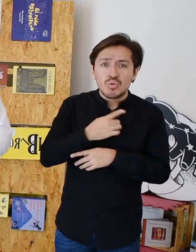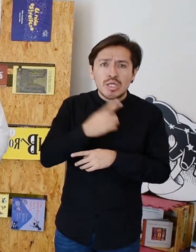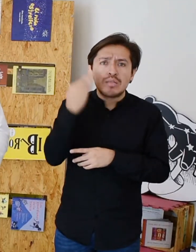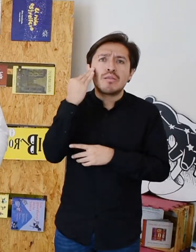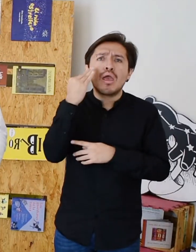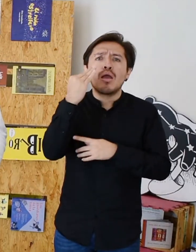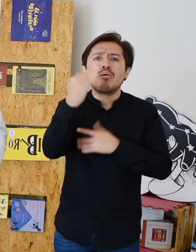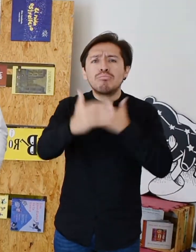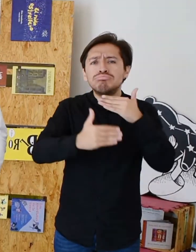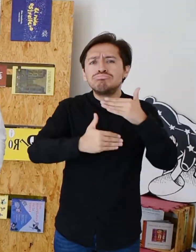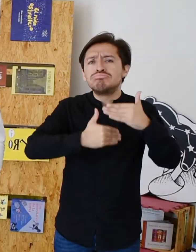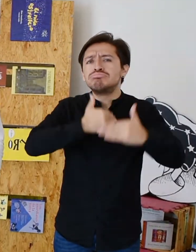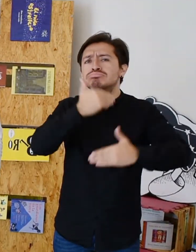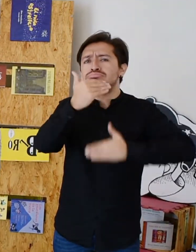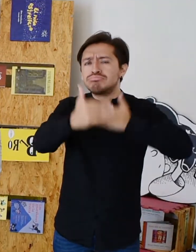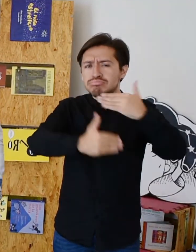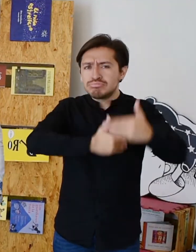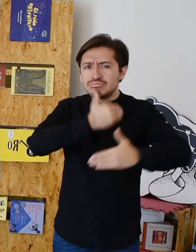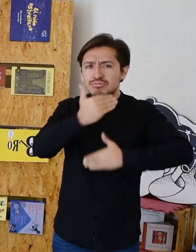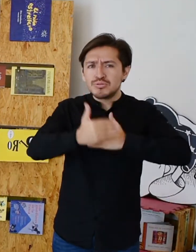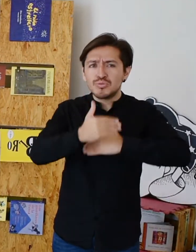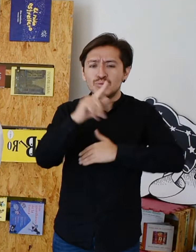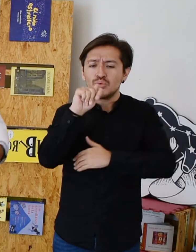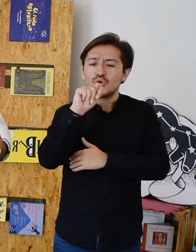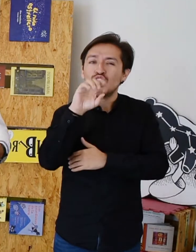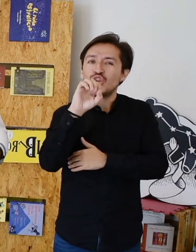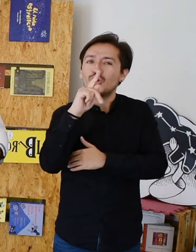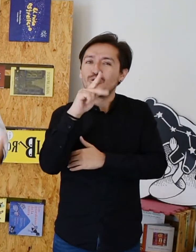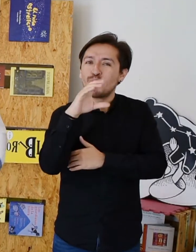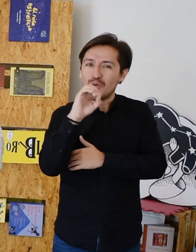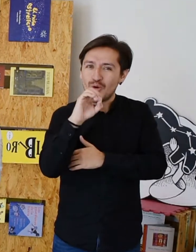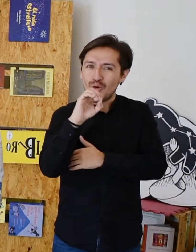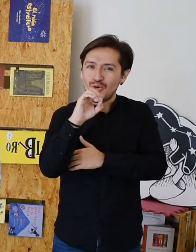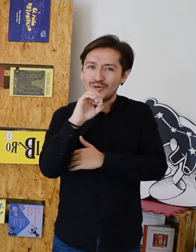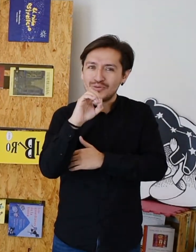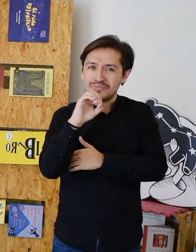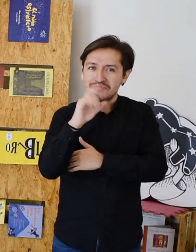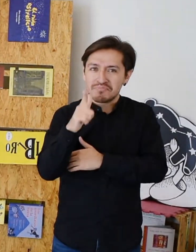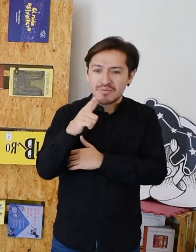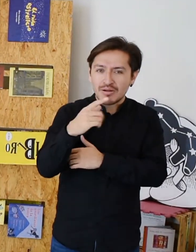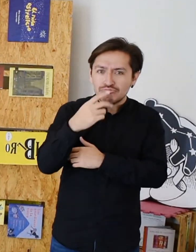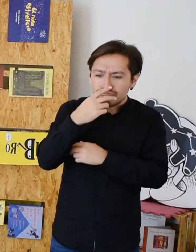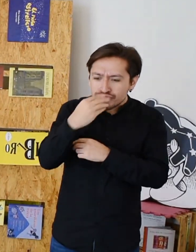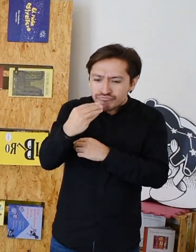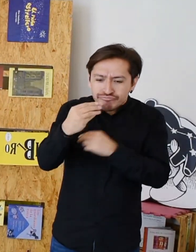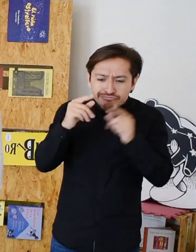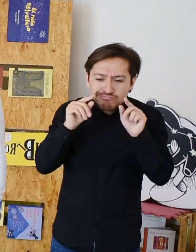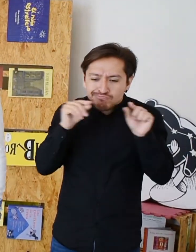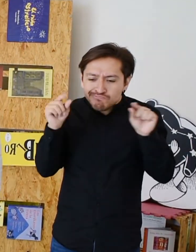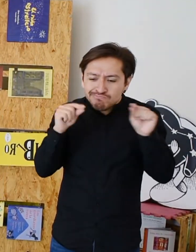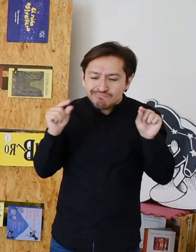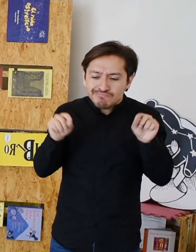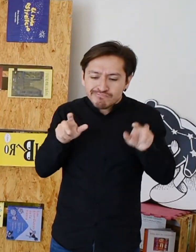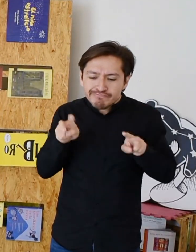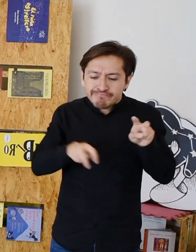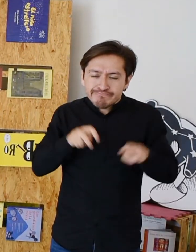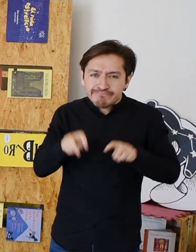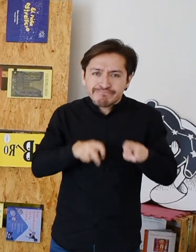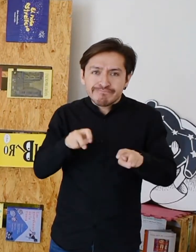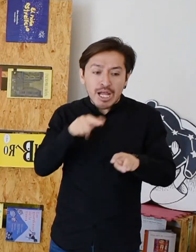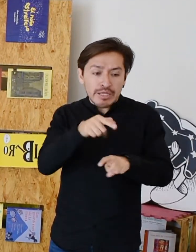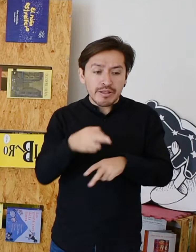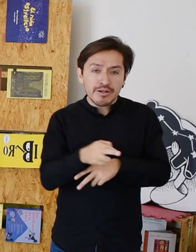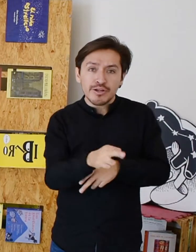pasado el tiempo andaba un topo ahí. ¿Ahí? Un topo en el río de Atoyac, con una hoja